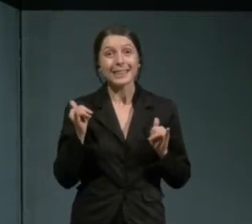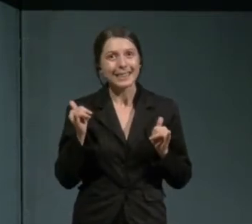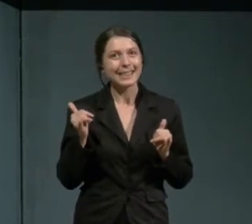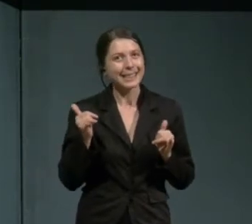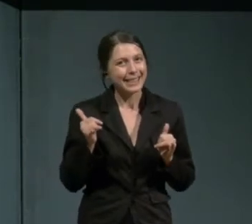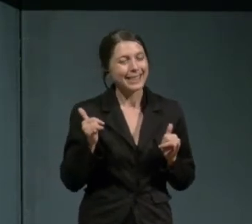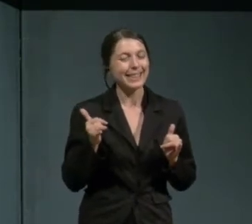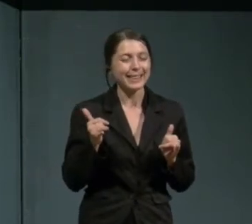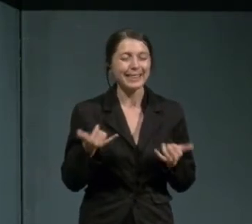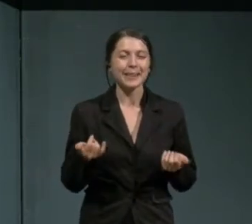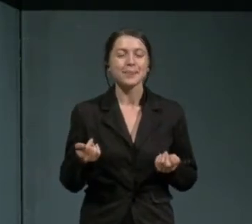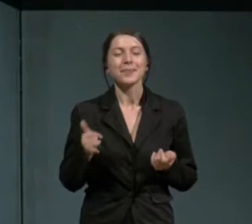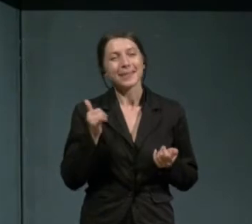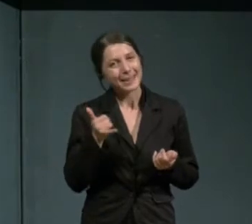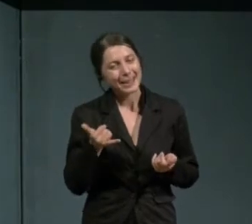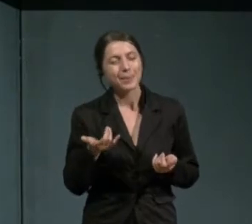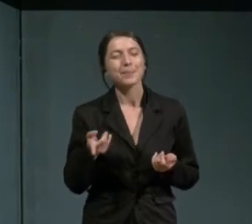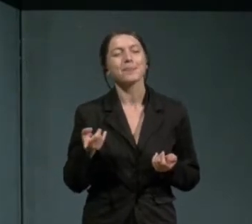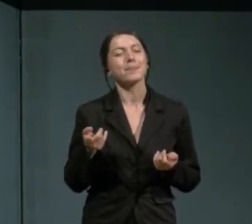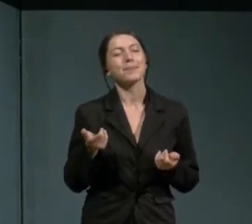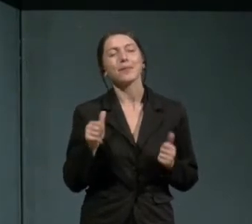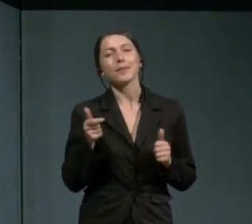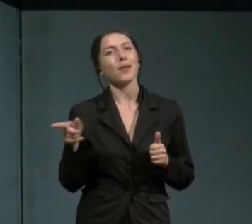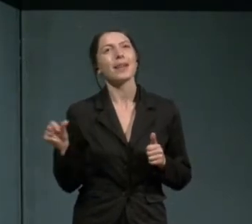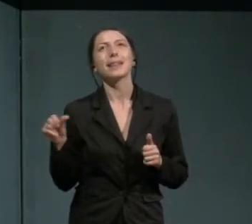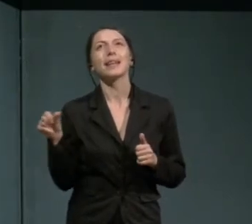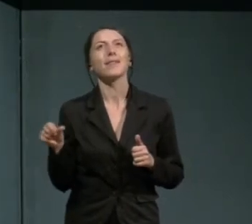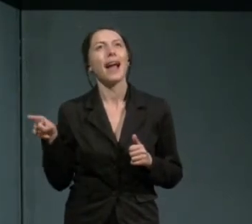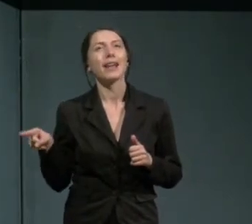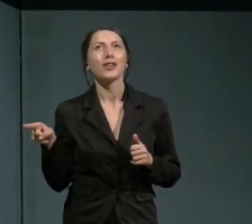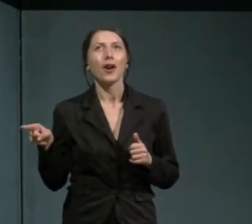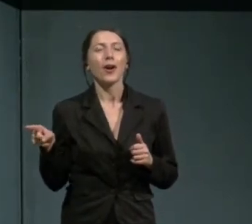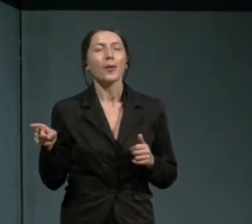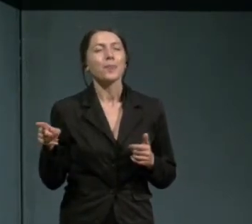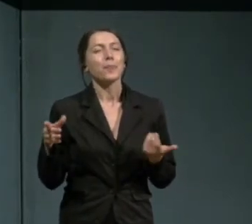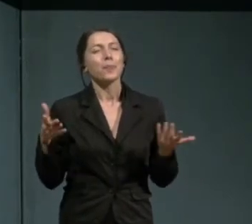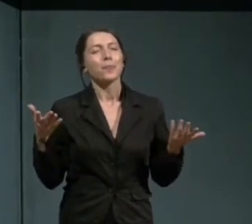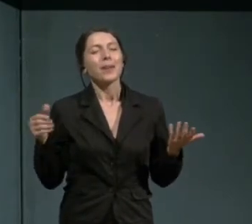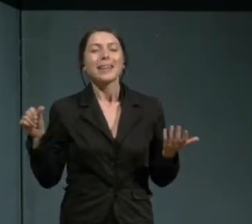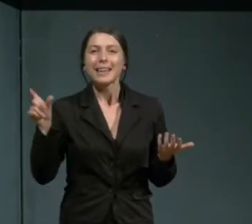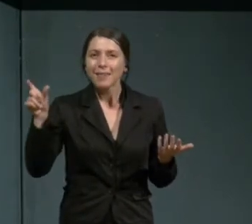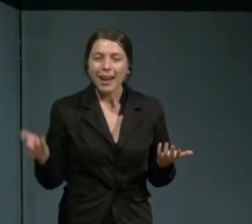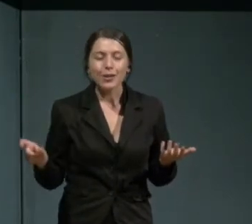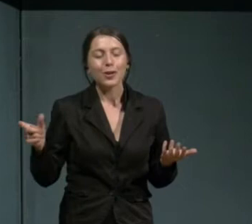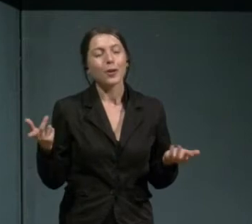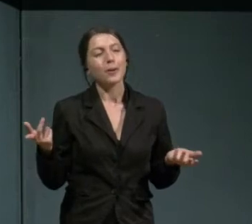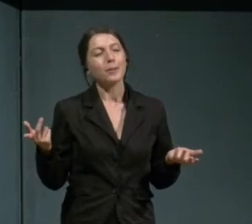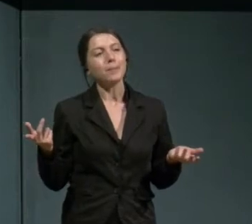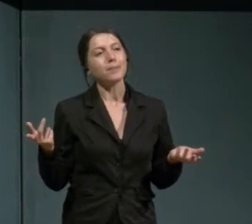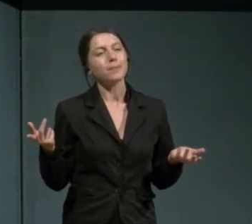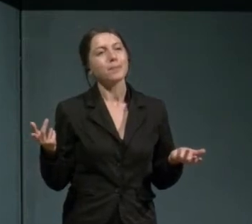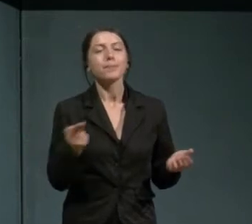esattamente esattamente un programma silvestro pera perché silvestro è il